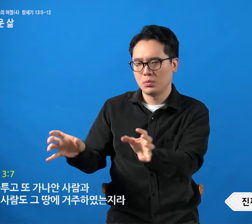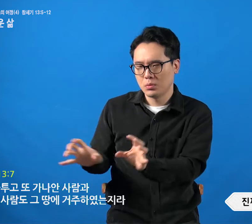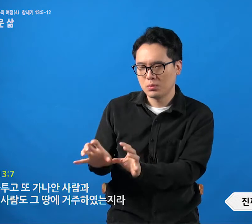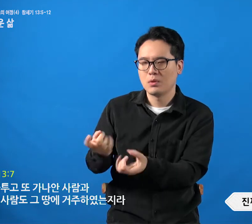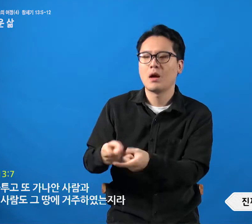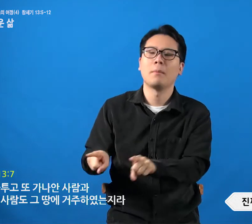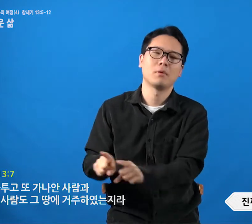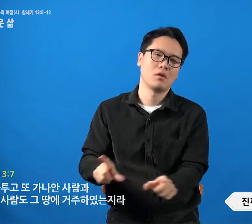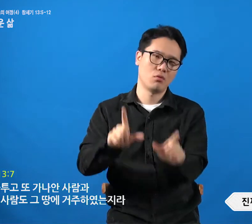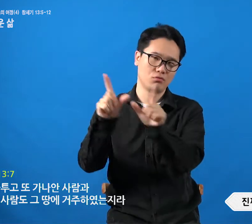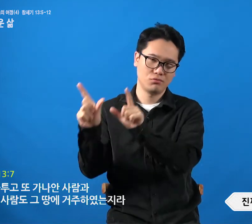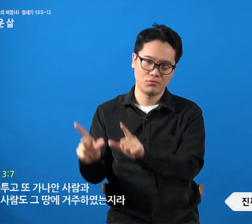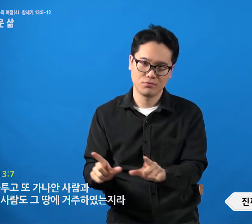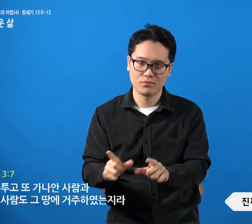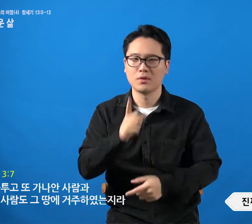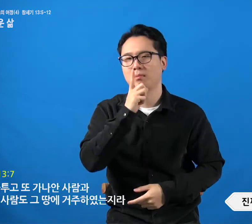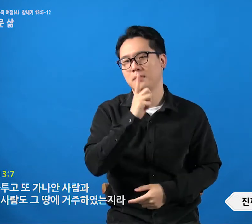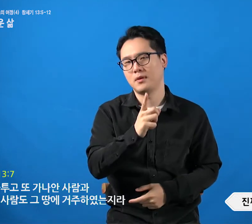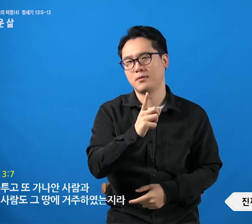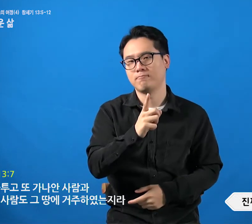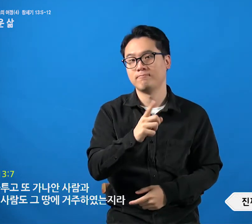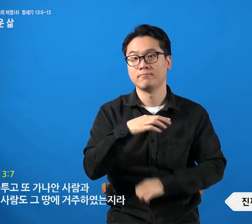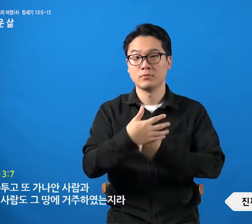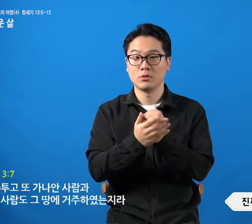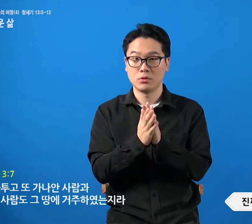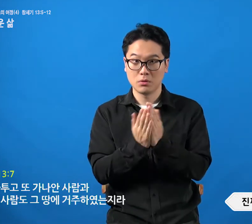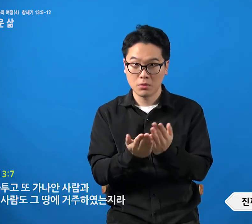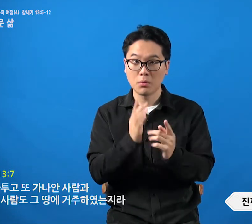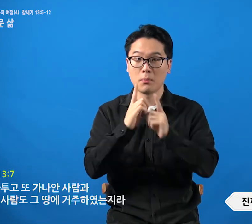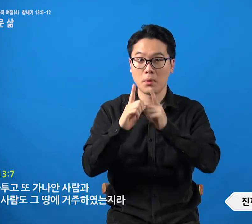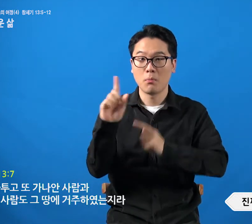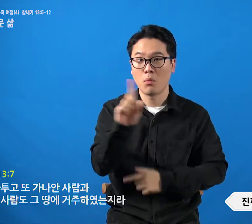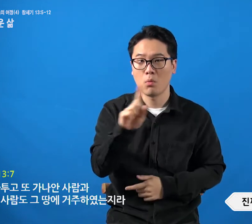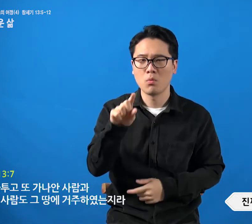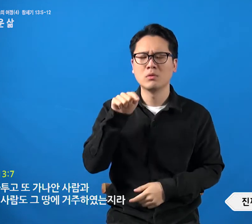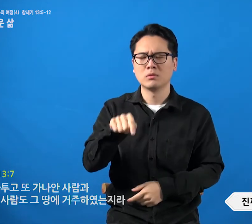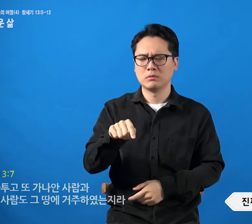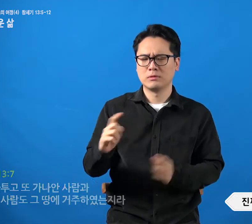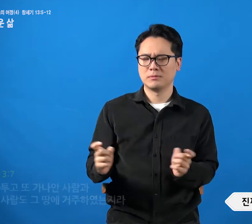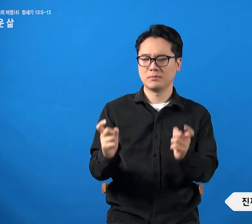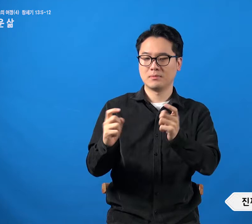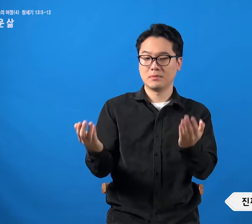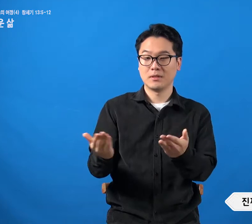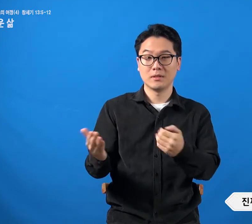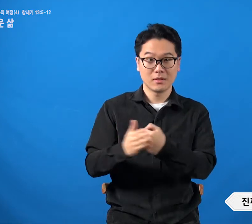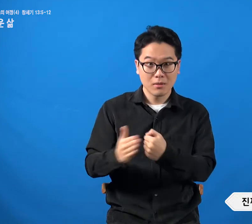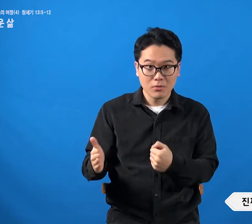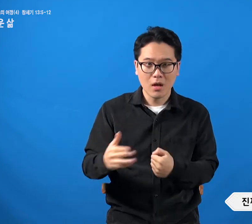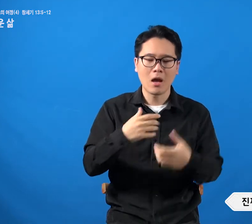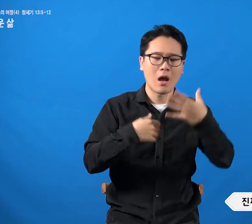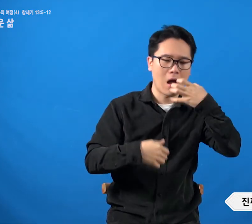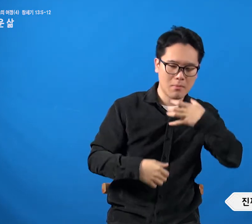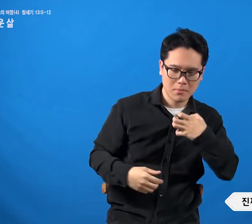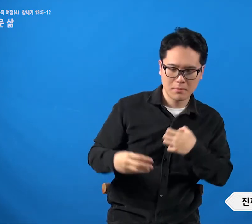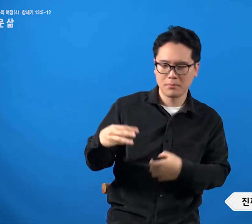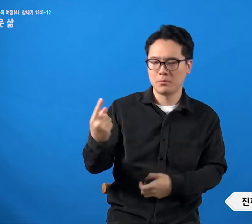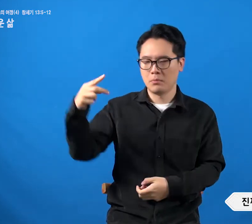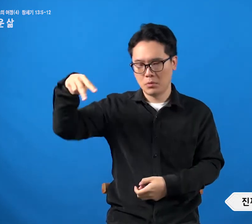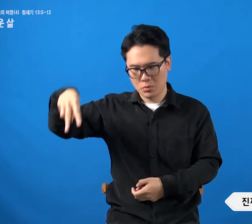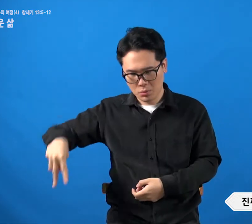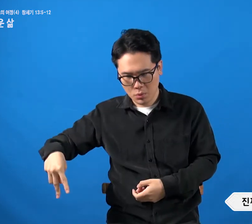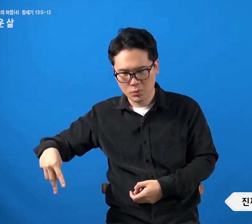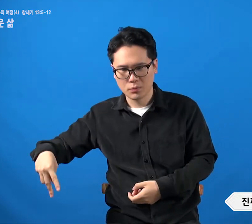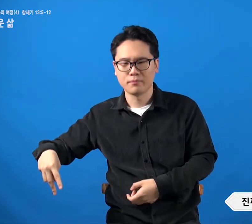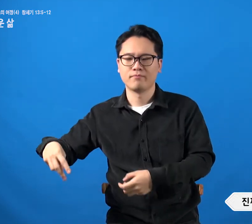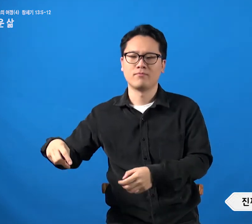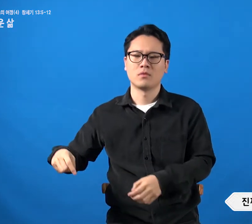거주하였는지라. 성경은 말합니다. 그 사건으로 인해서 롯의 목자들과 아브라함의 목자들이 서로